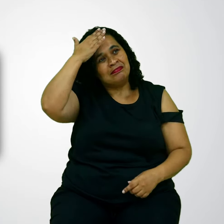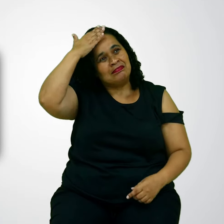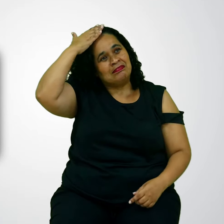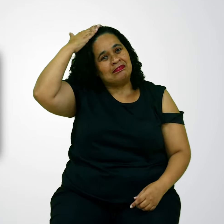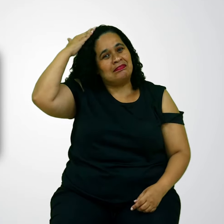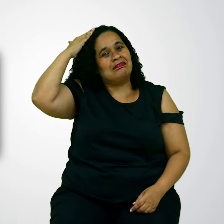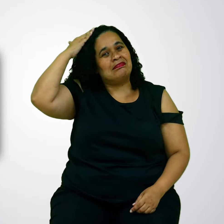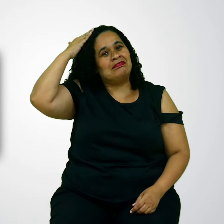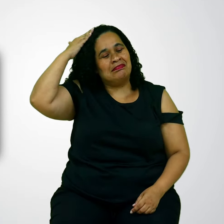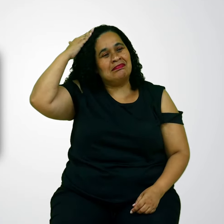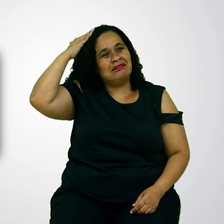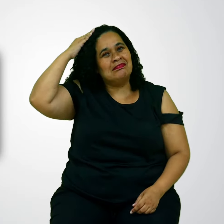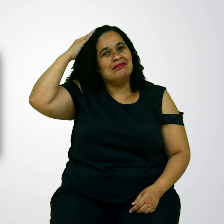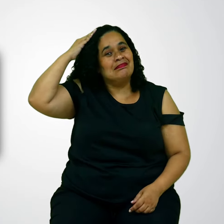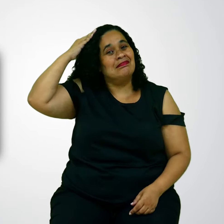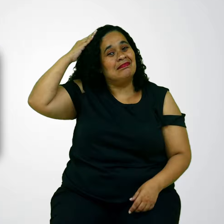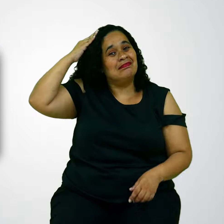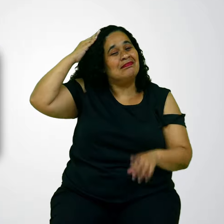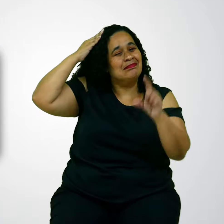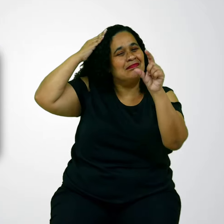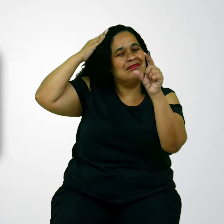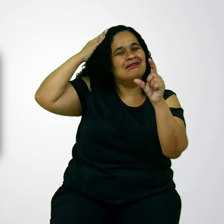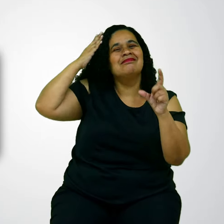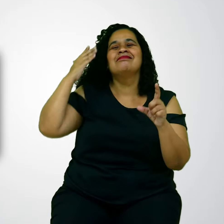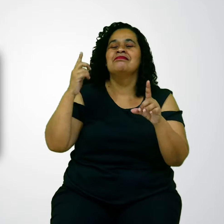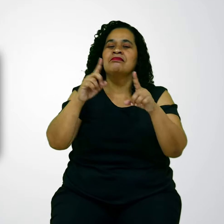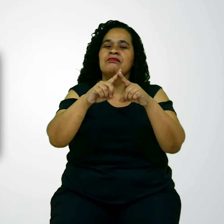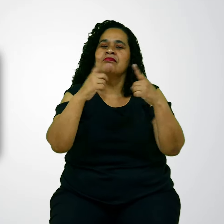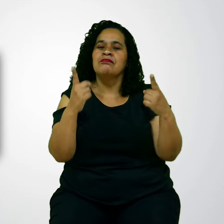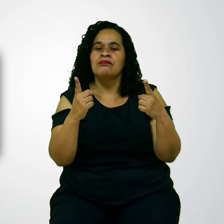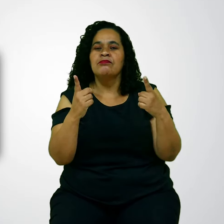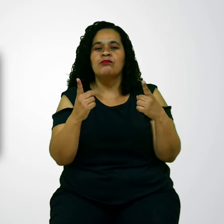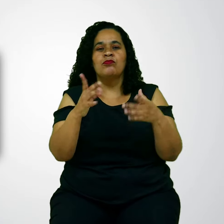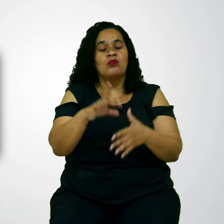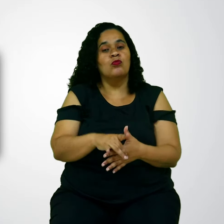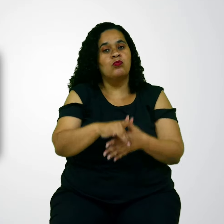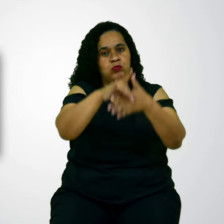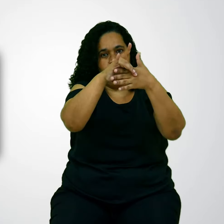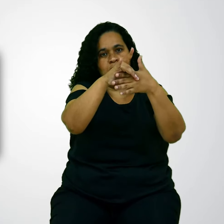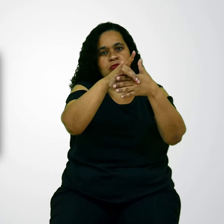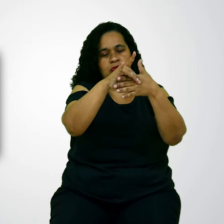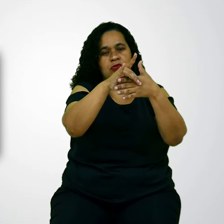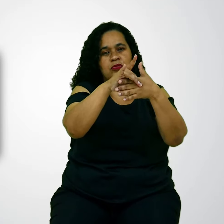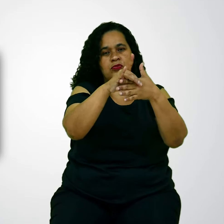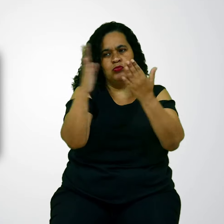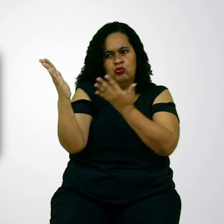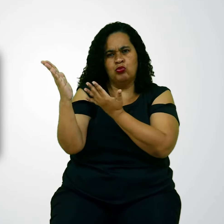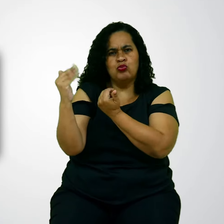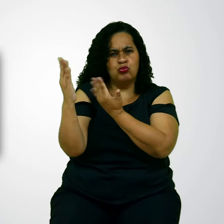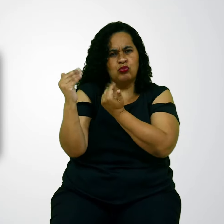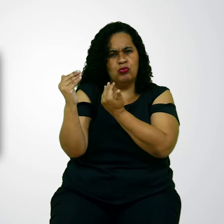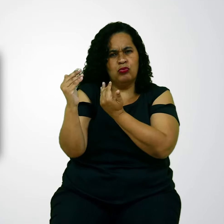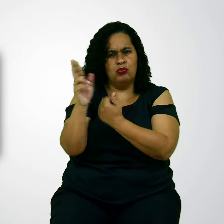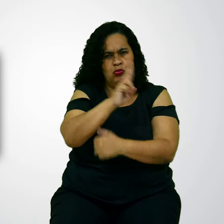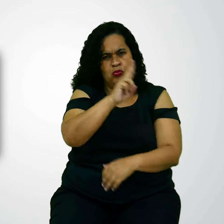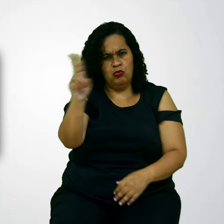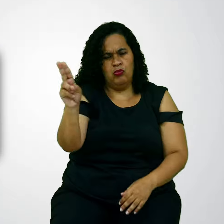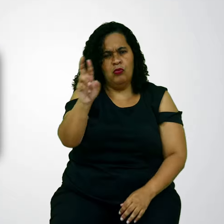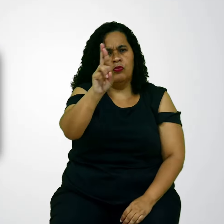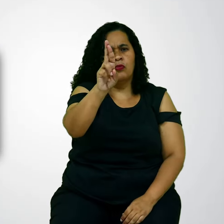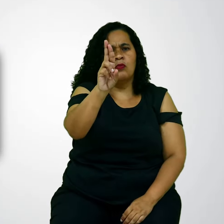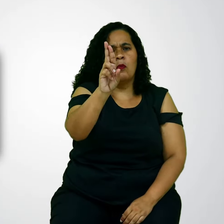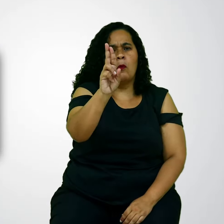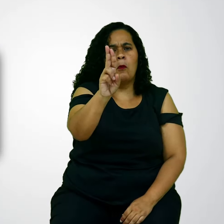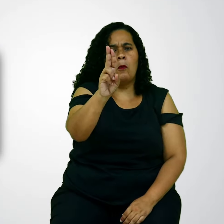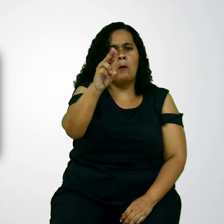né? Mas assim, eu cheguei a uma igreja, eu era líder da mocidade, na época Rumap, né? Numa determinada região.